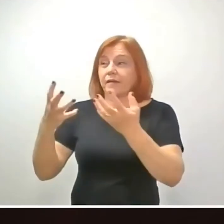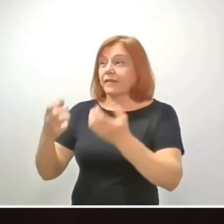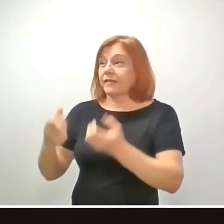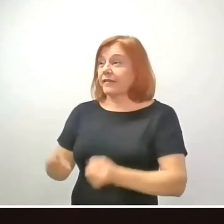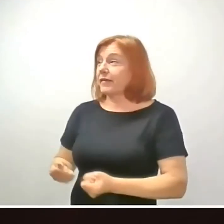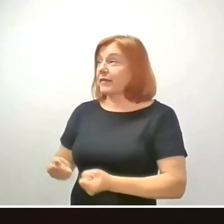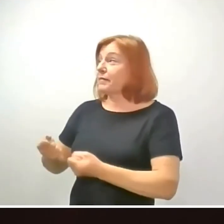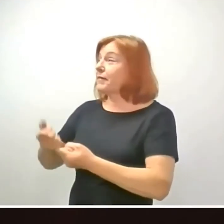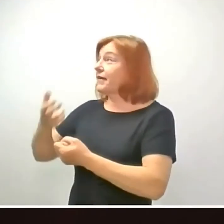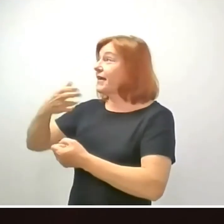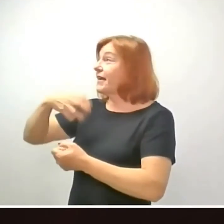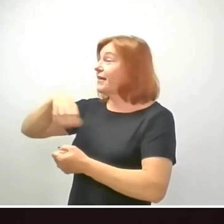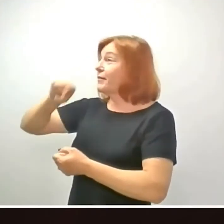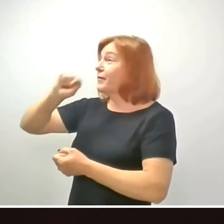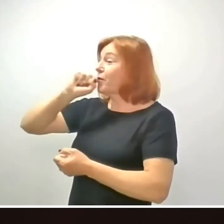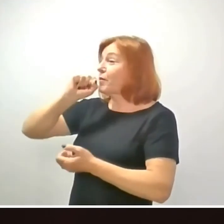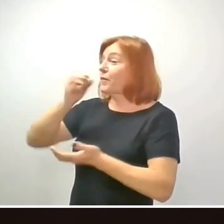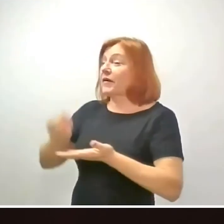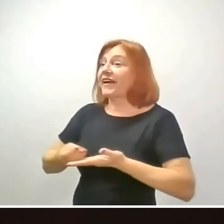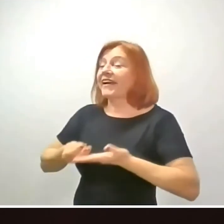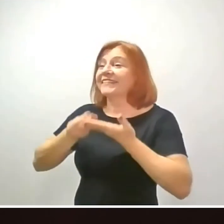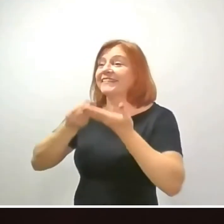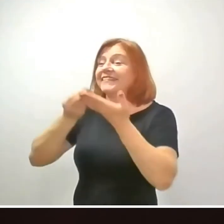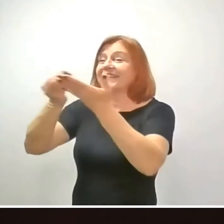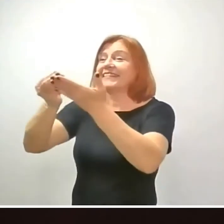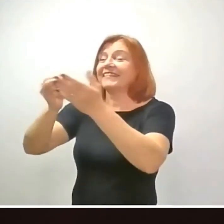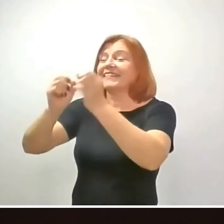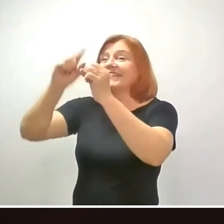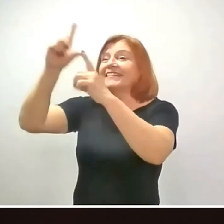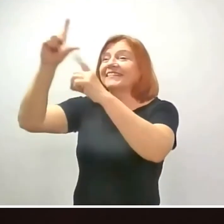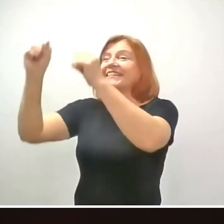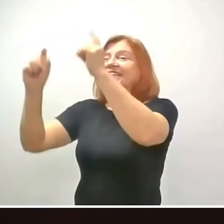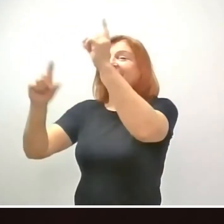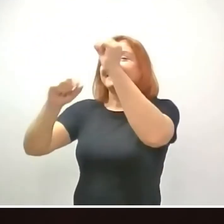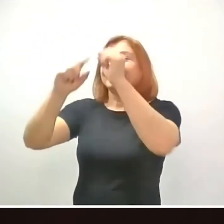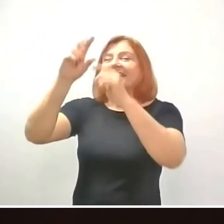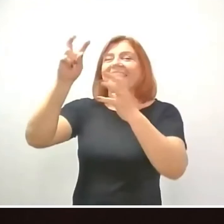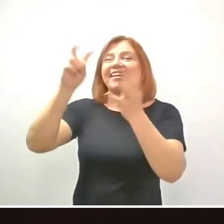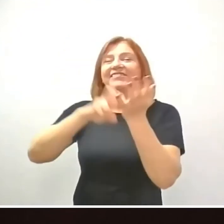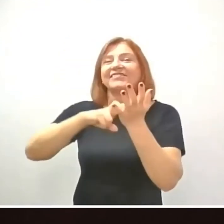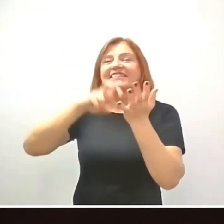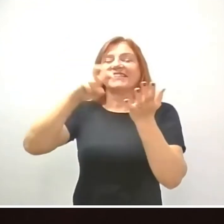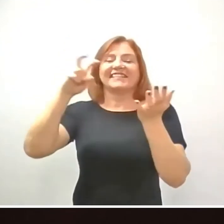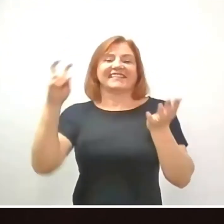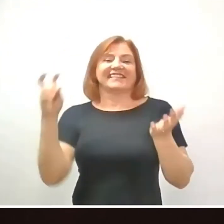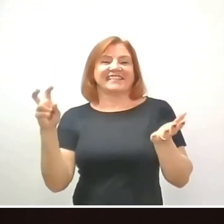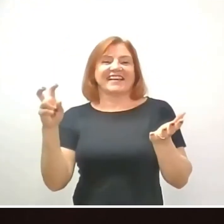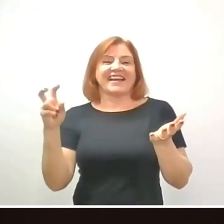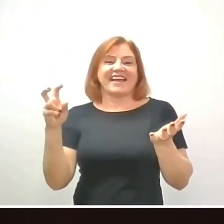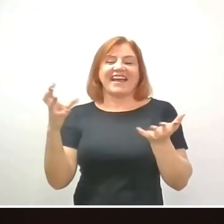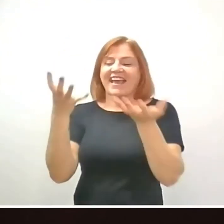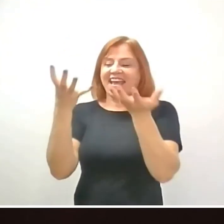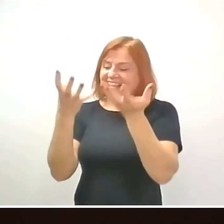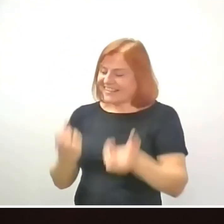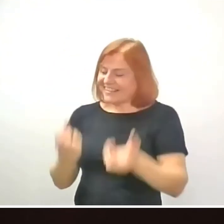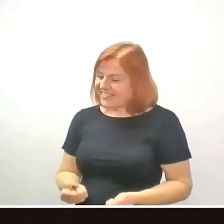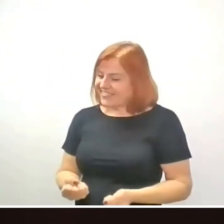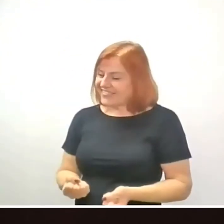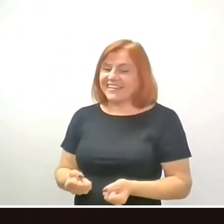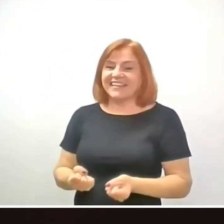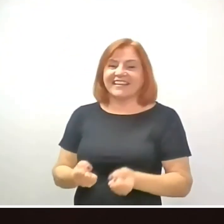manhã. O vencedor vai ganhar a estrela da manhã. Ó